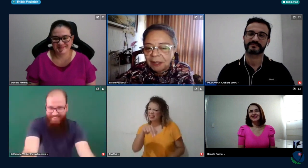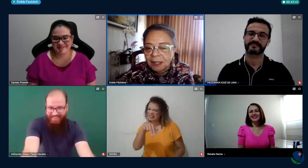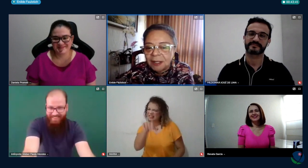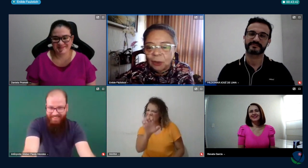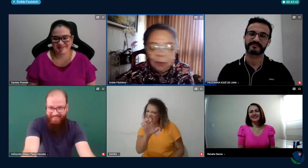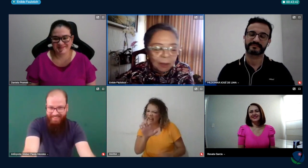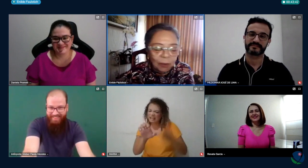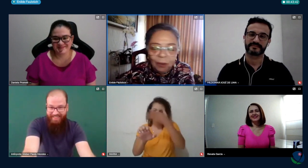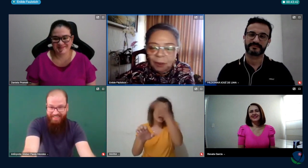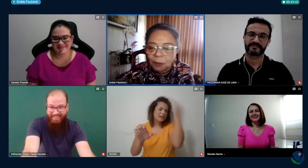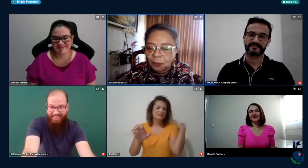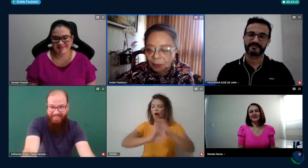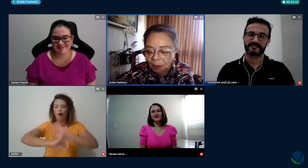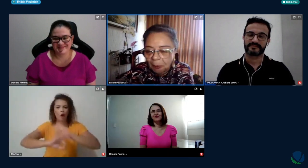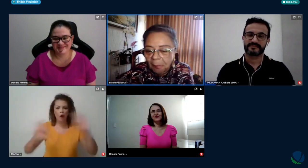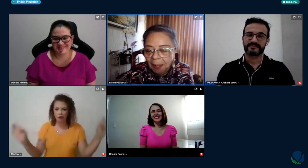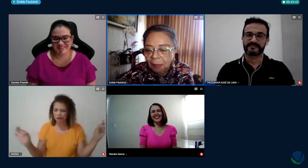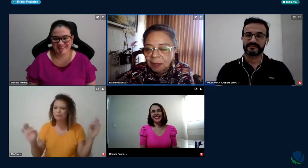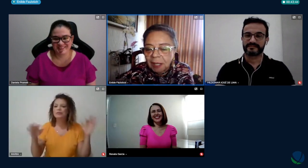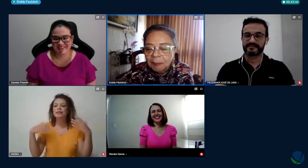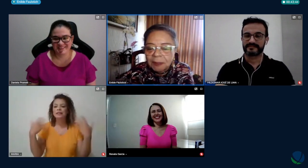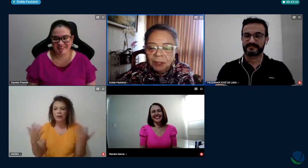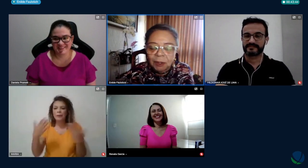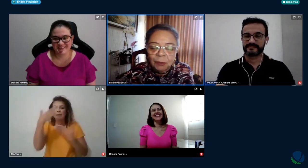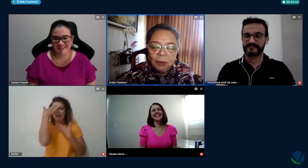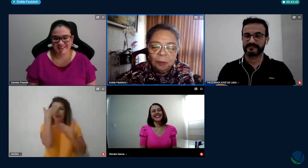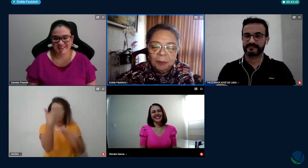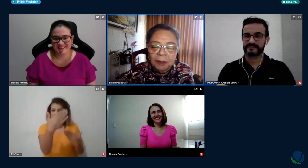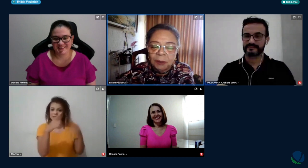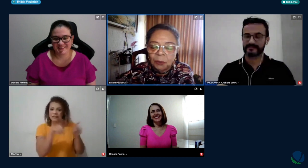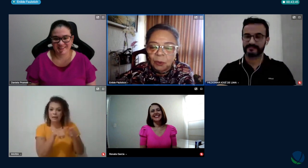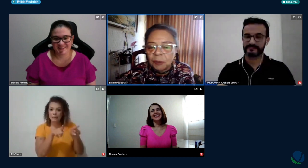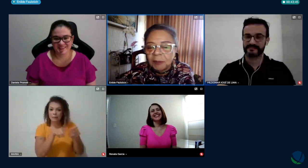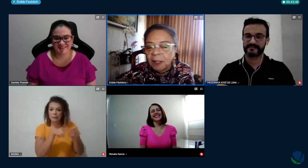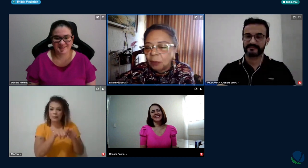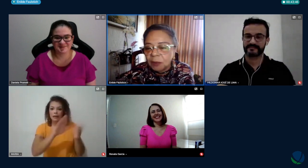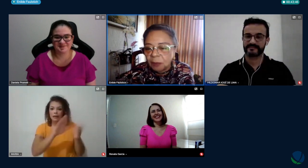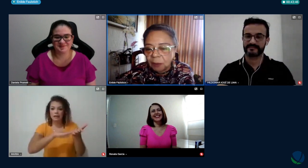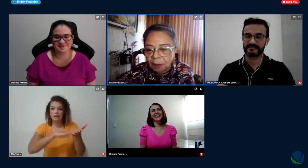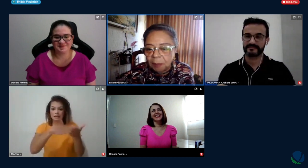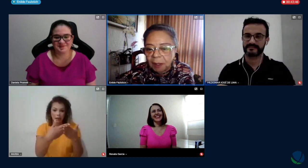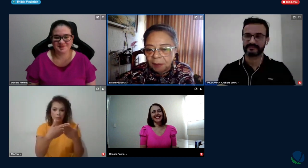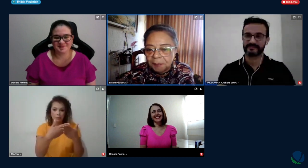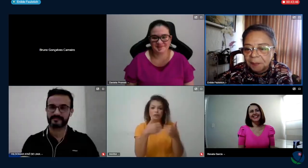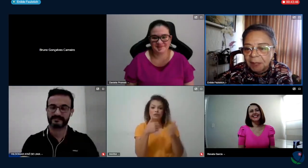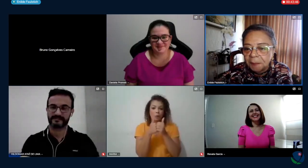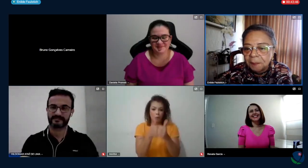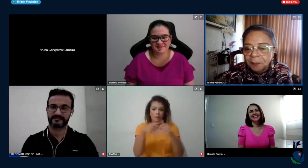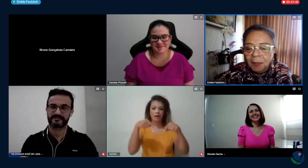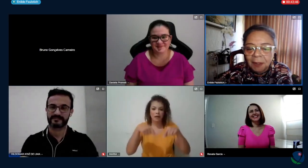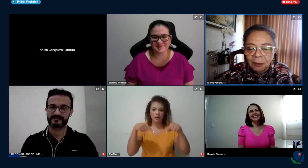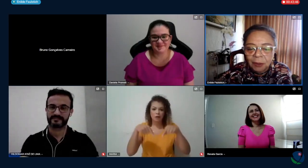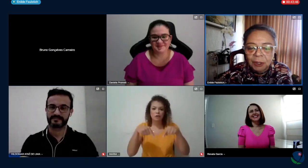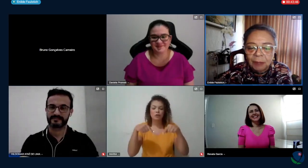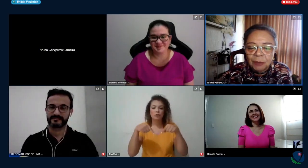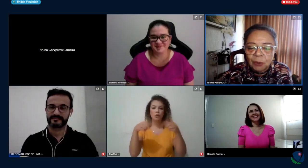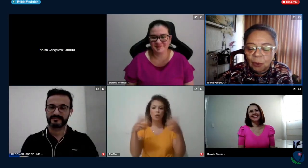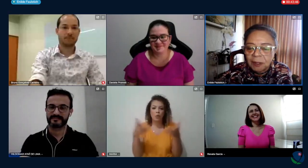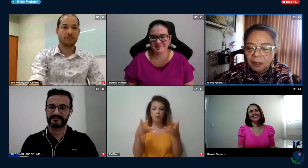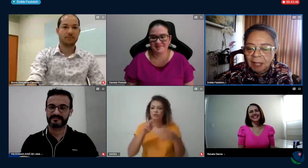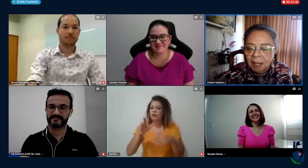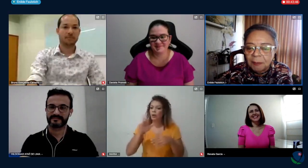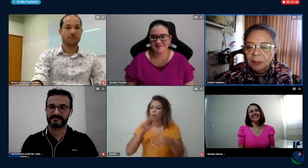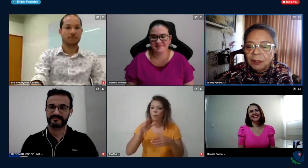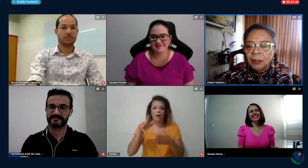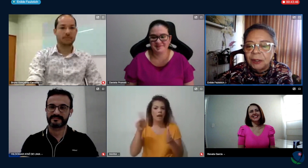Vamos agradecer logo agora aos intérpretes que estão nos acompanhando hoje, que não são da UNB, né? Nós estamos